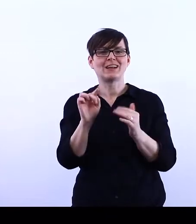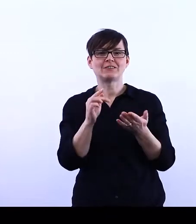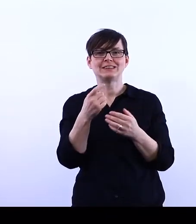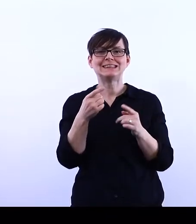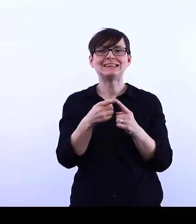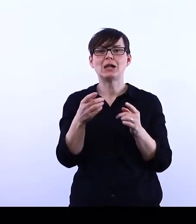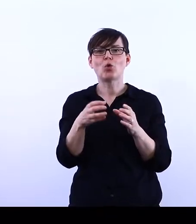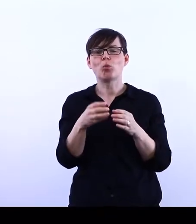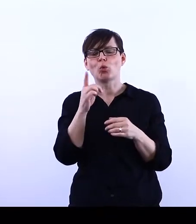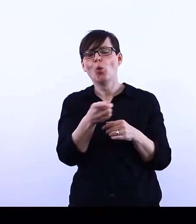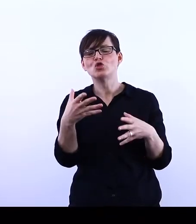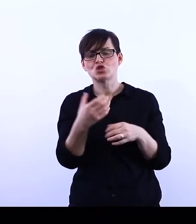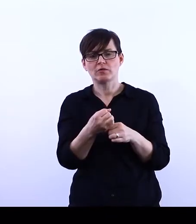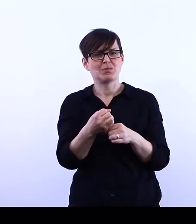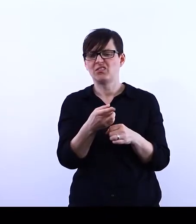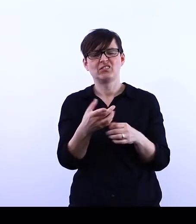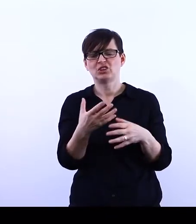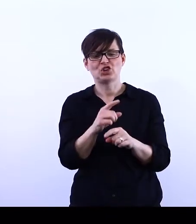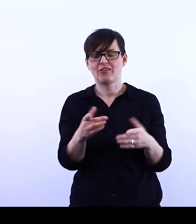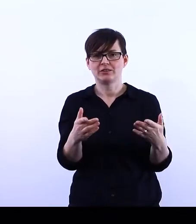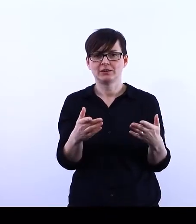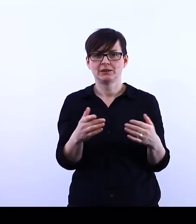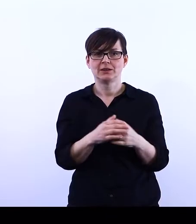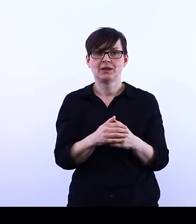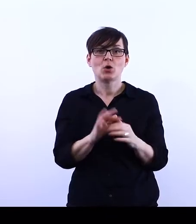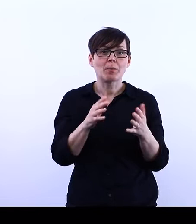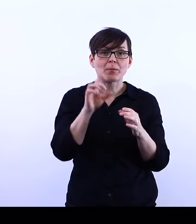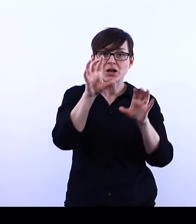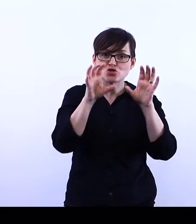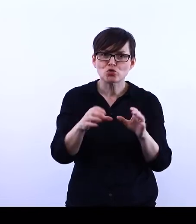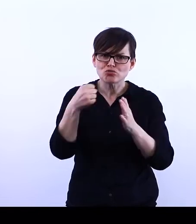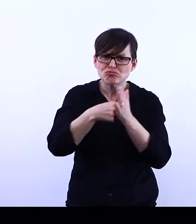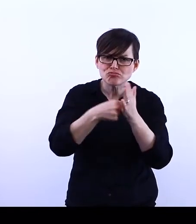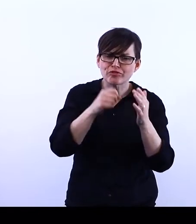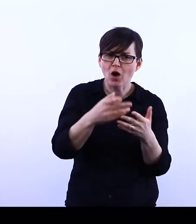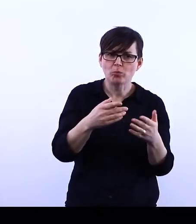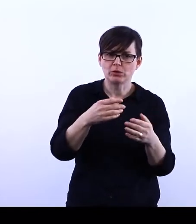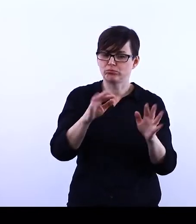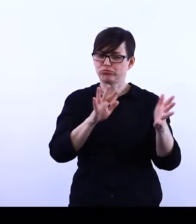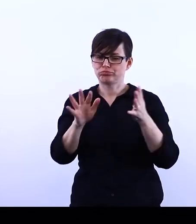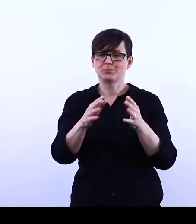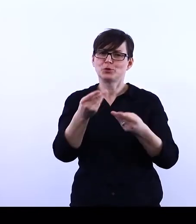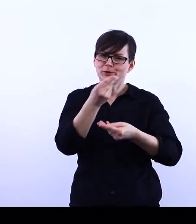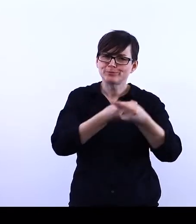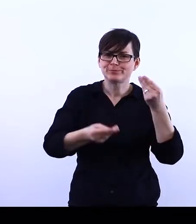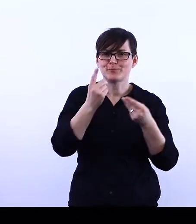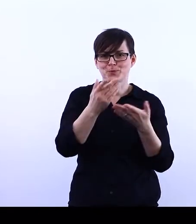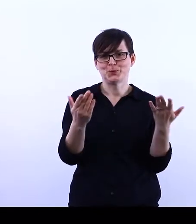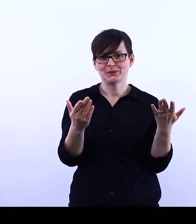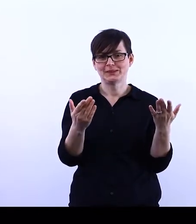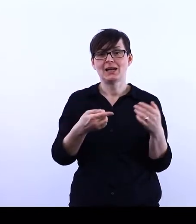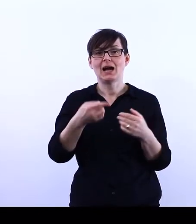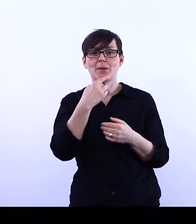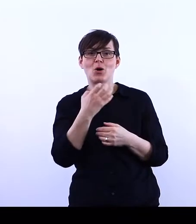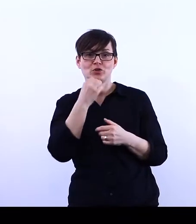Strukturen ein größeres Beharrungsvermögen aufweisen, als man dachte. Aber natürlich ist es so, dass wir uns wünschen würden, dass